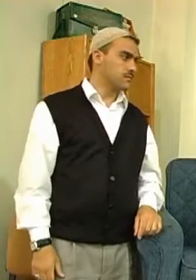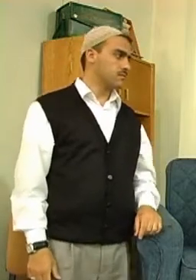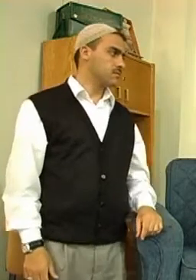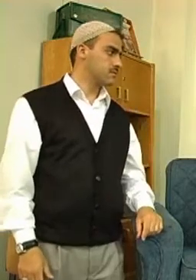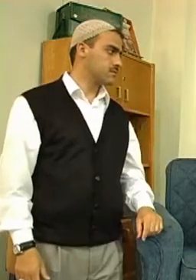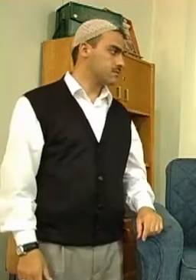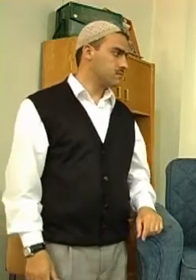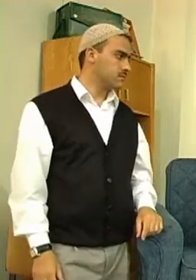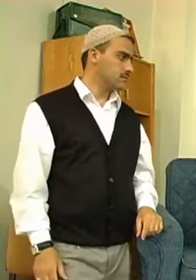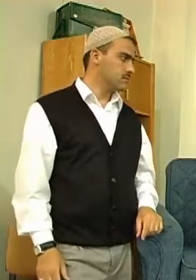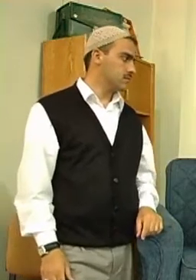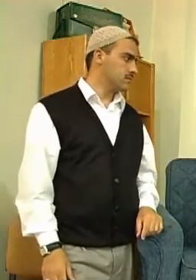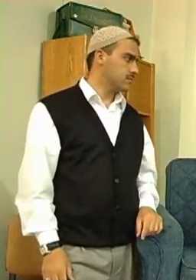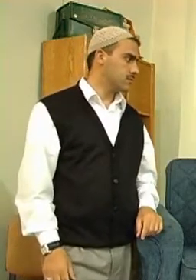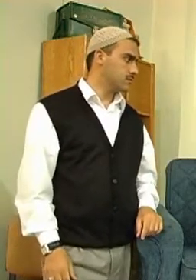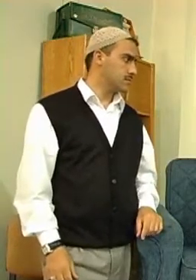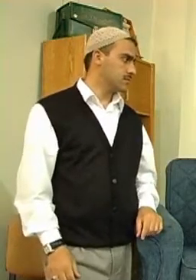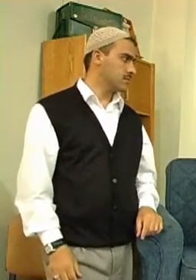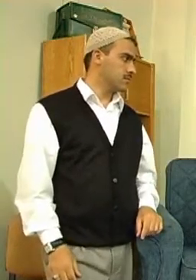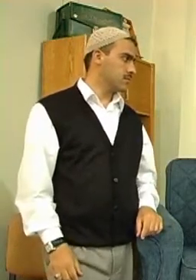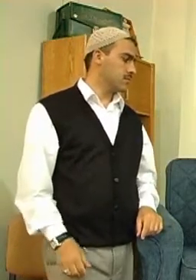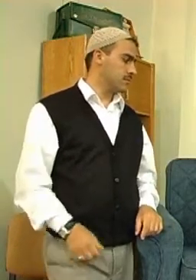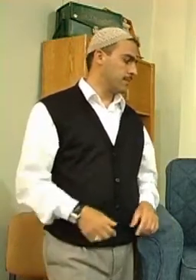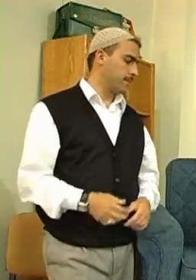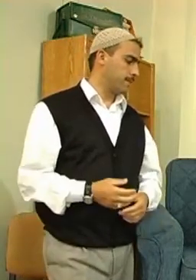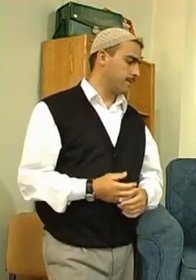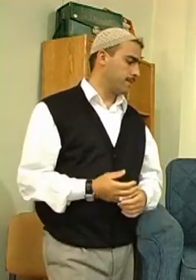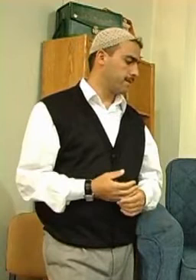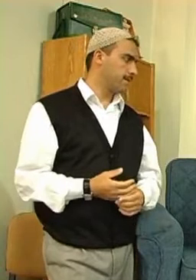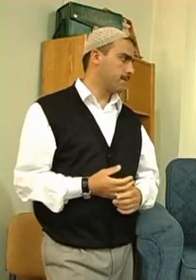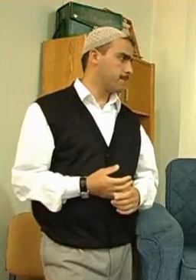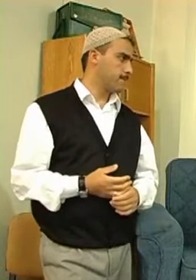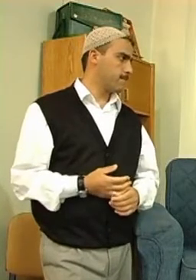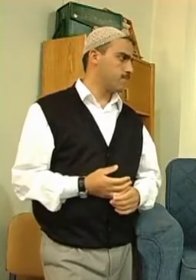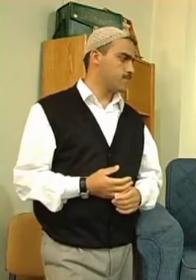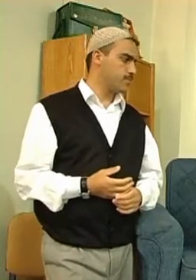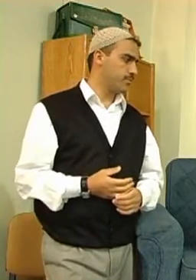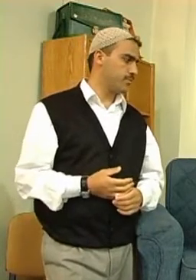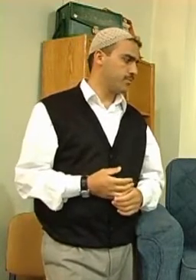kalıyor. Bütün güzellikleri örten bir karanlık, küfür.